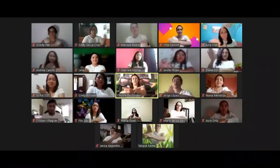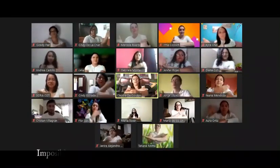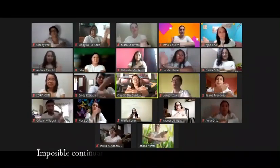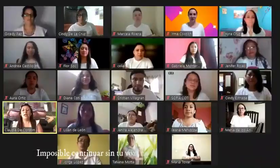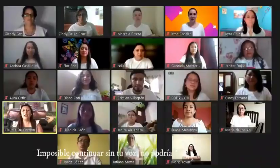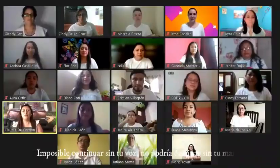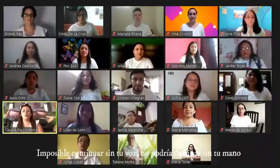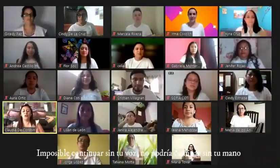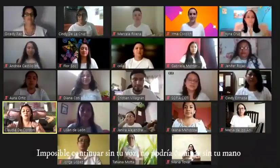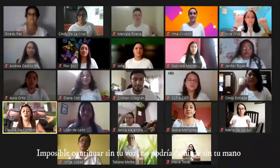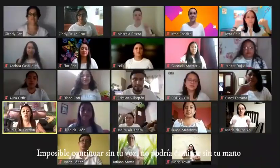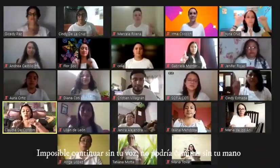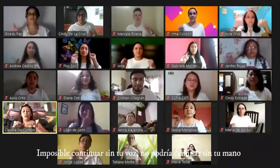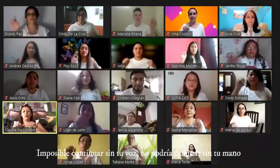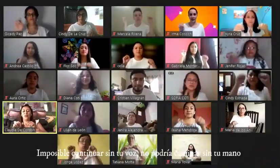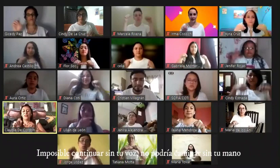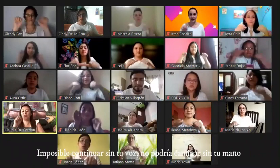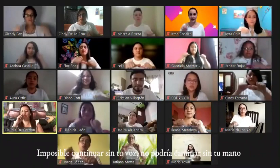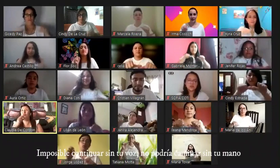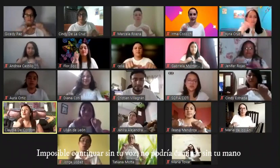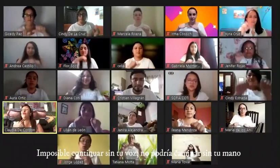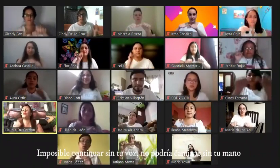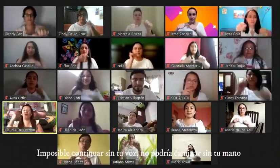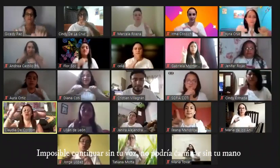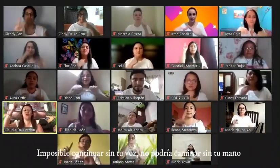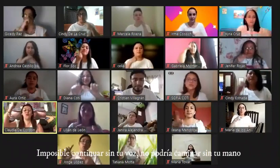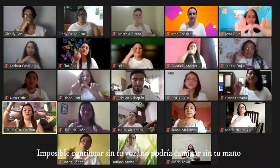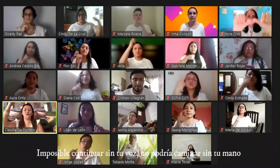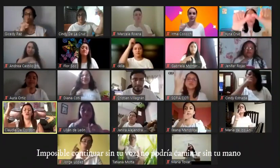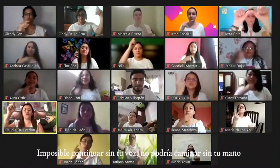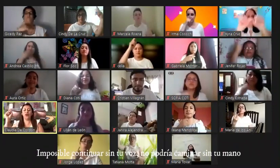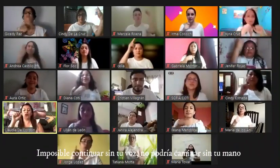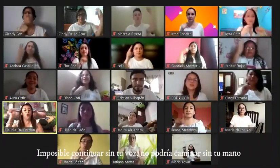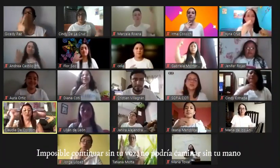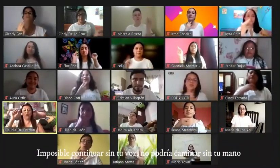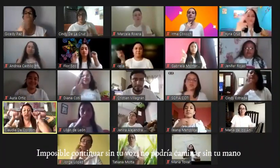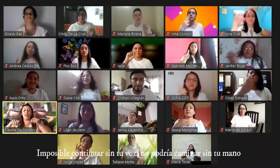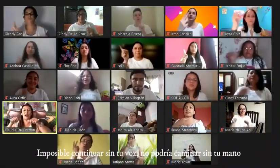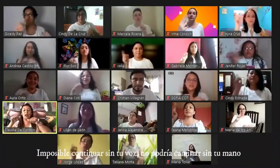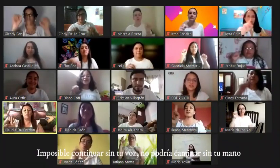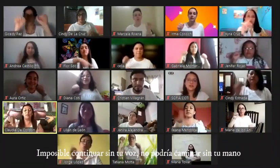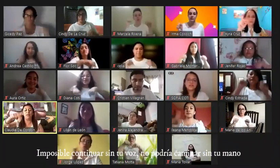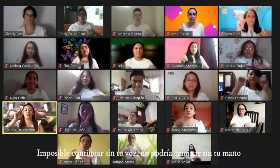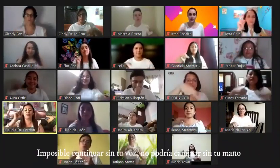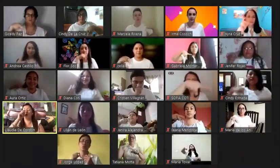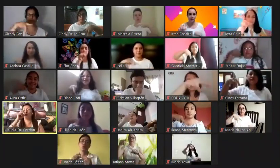Imposible continuar sin tu voz, no podría caminar sin tu mano.